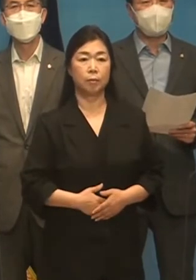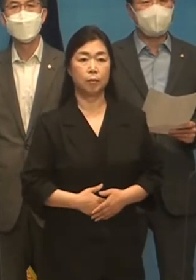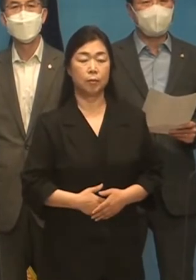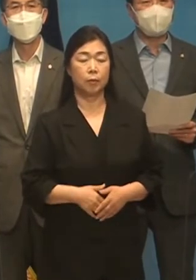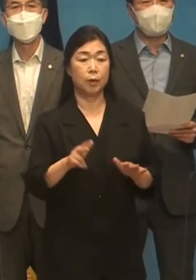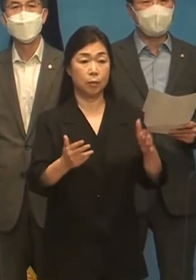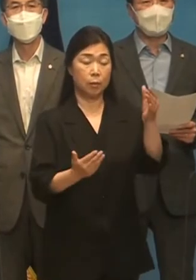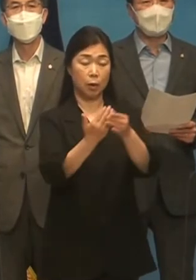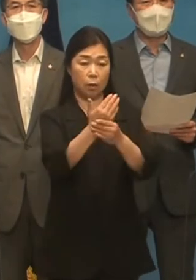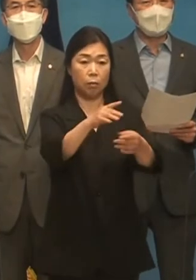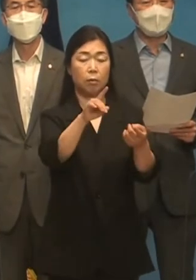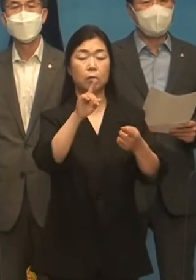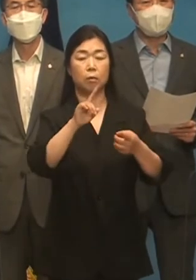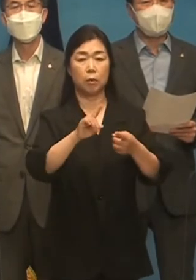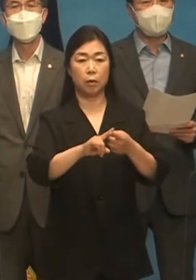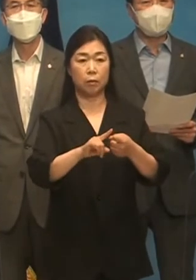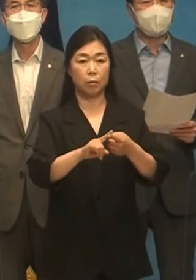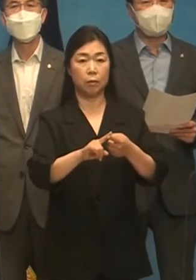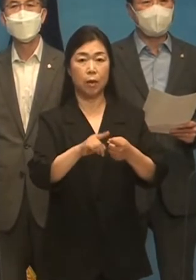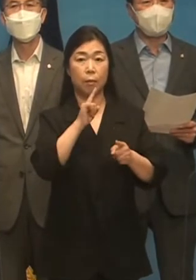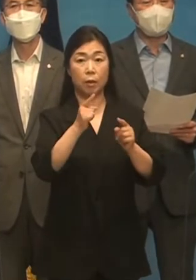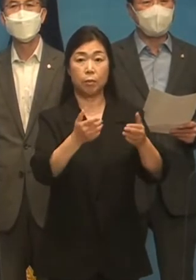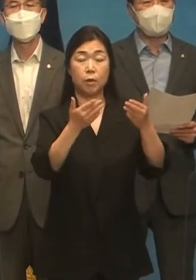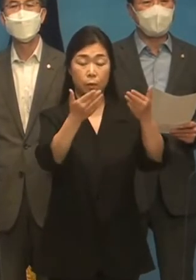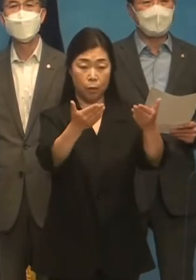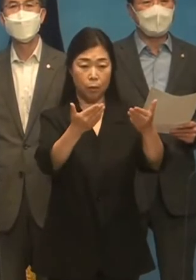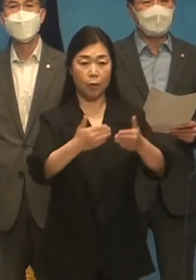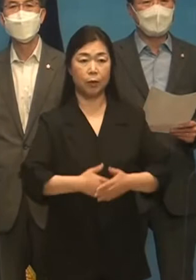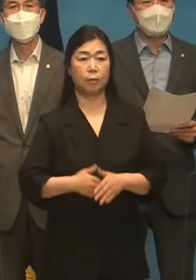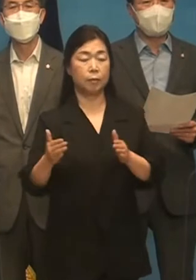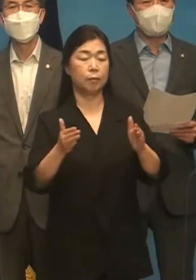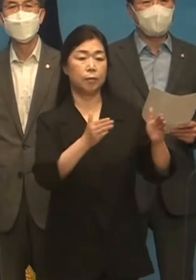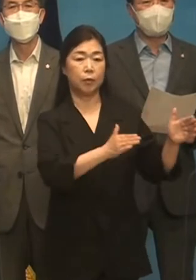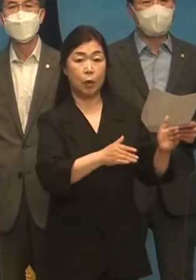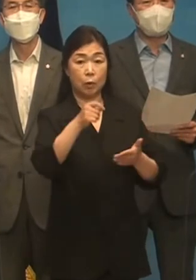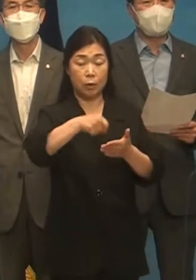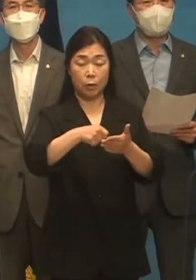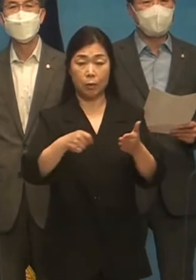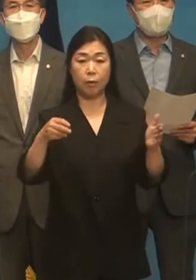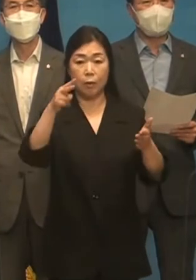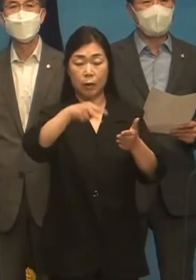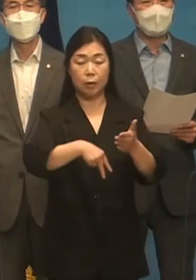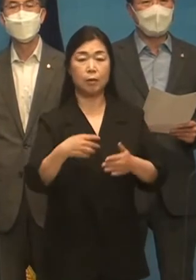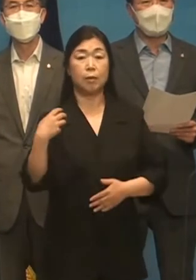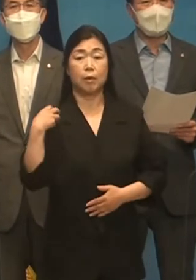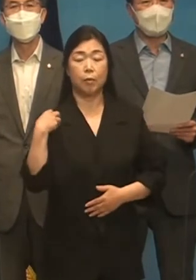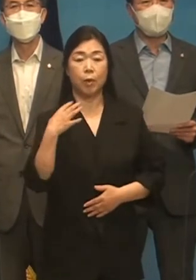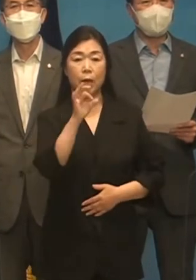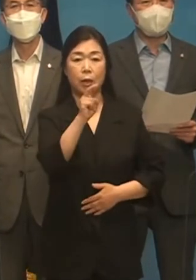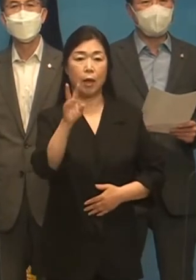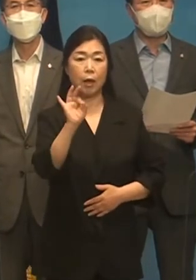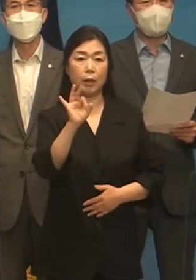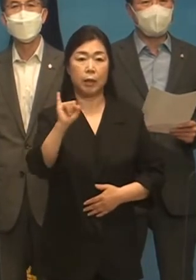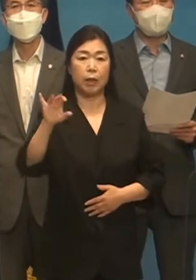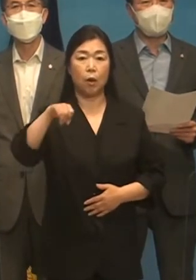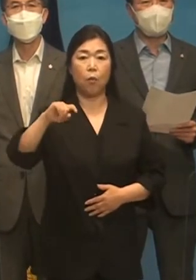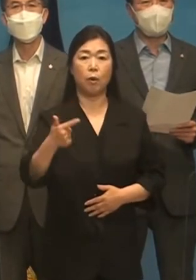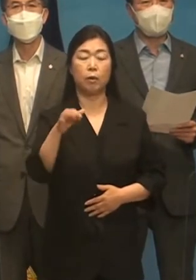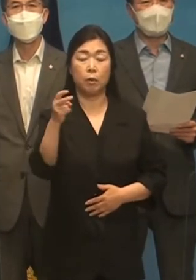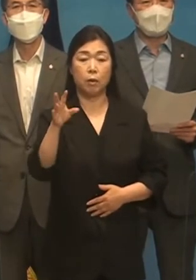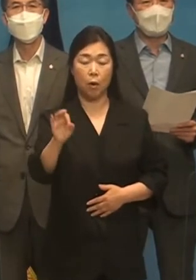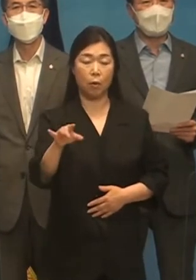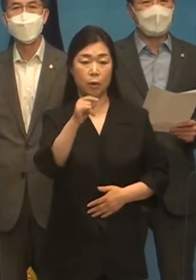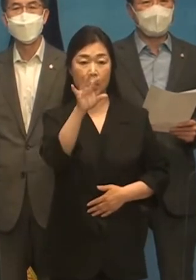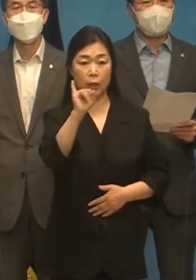이 사태에 대해서 말씀을 좀 해주시고요. 기자회견문 낭독은 양희원 의원님과 이수진